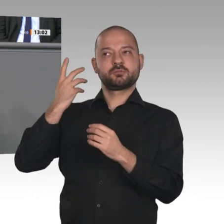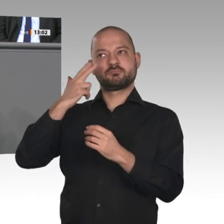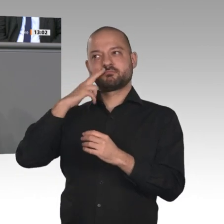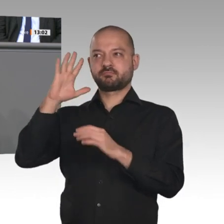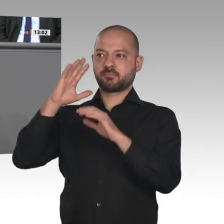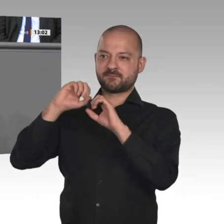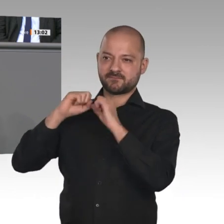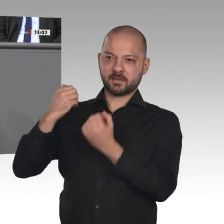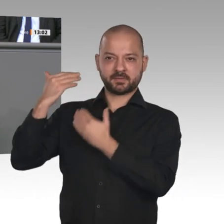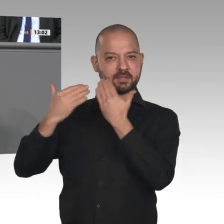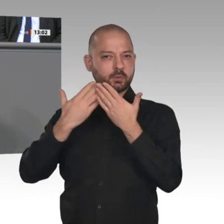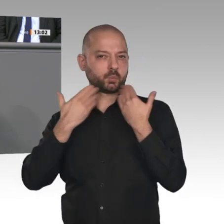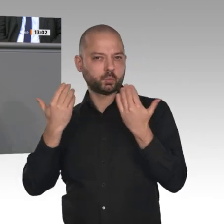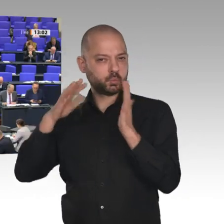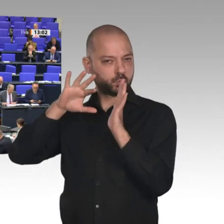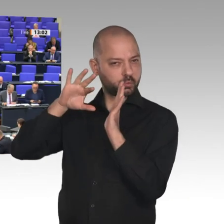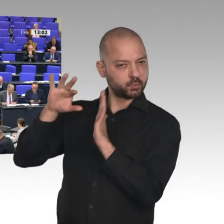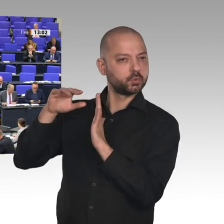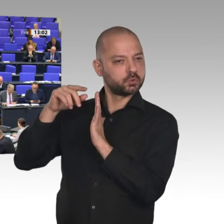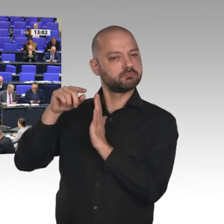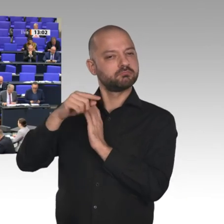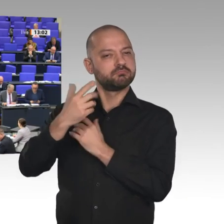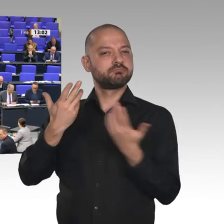heute zur Annahme. Vielen Dank.